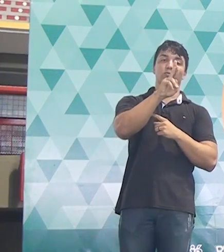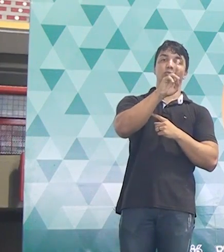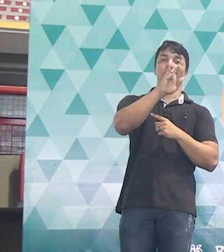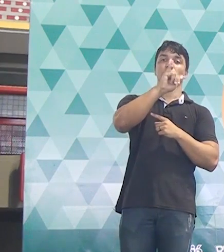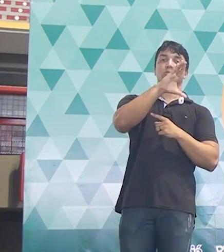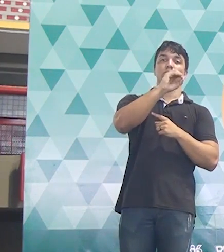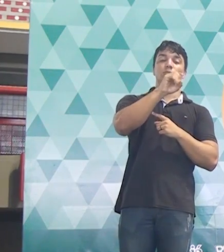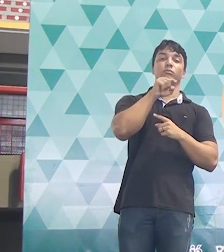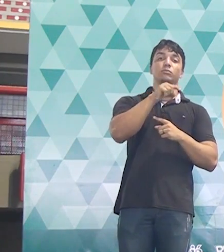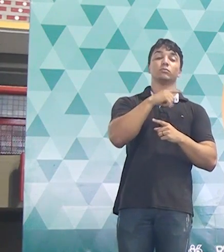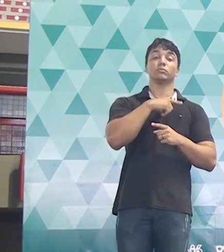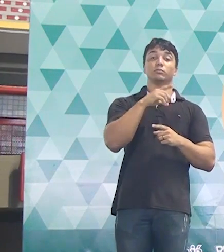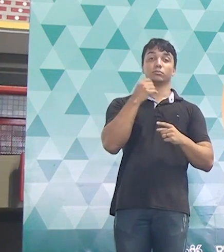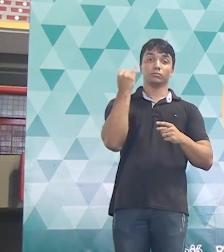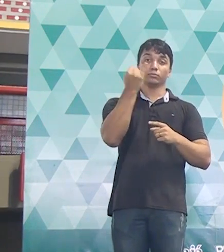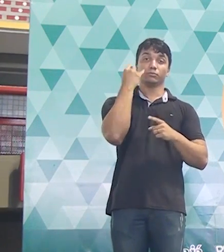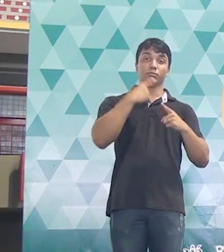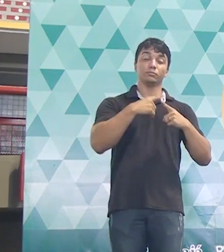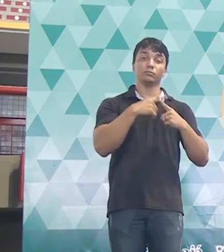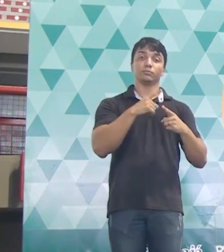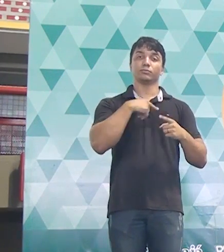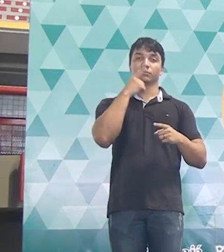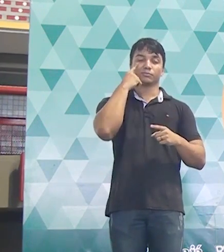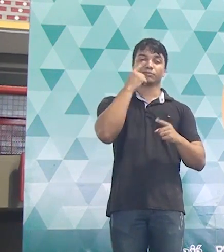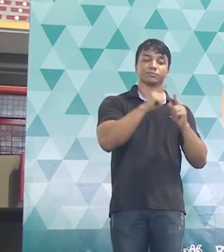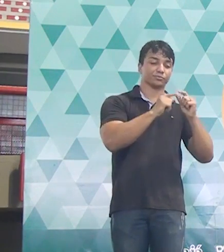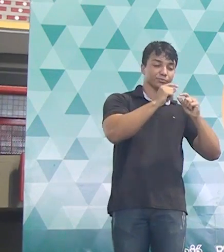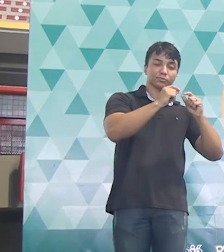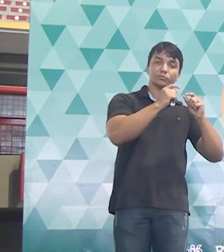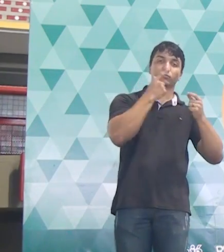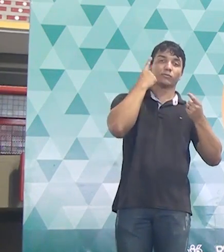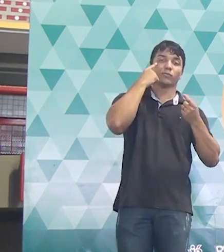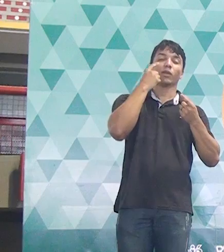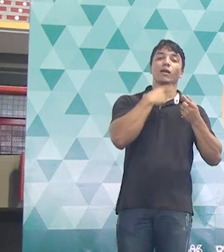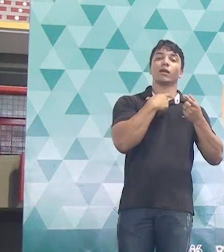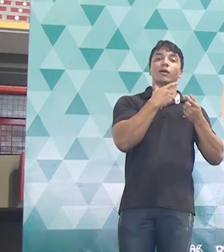sulfúrico, pessoal, ele é importante até para medir o desenvolvimento econômico de um país.